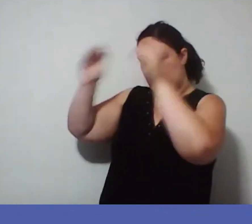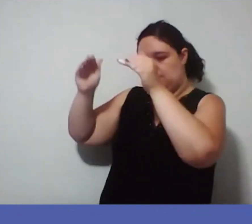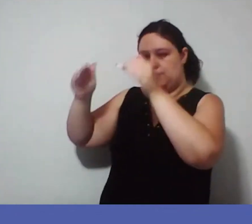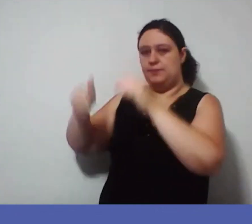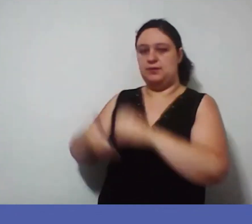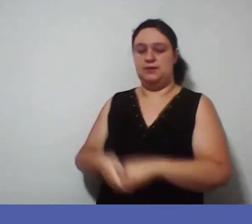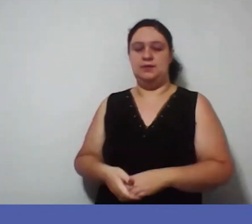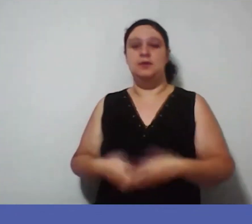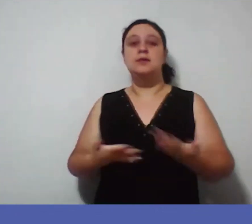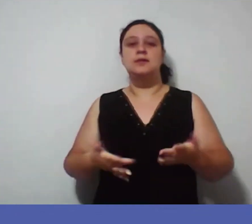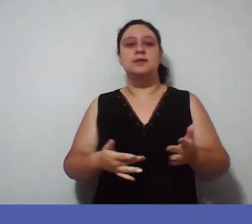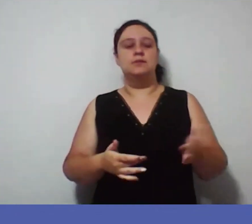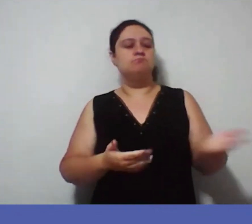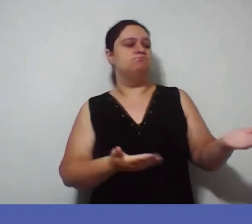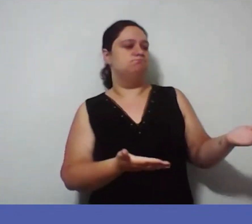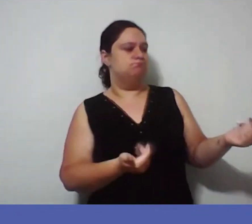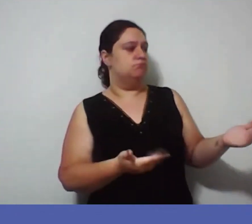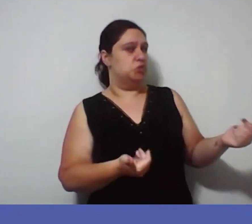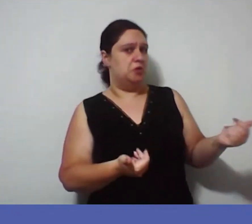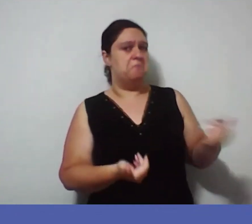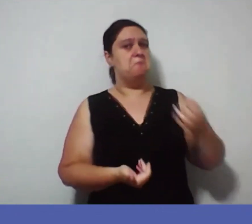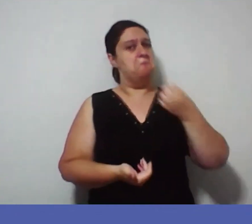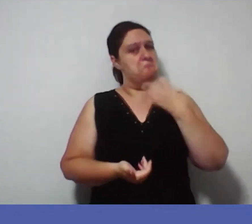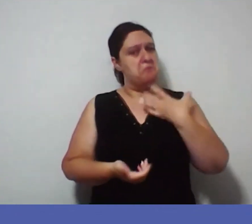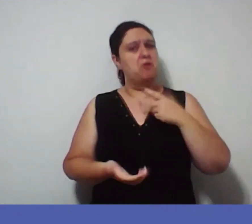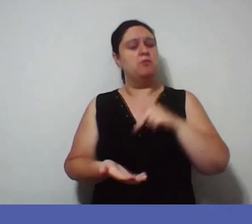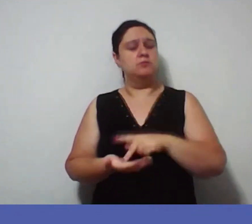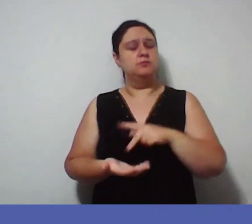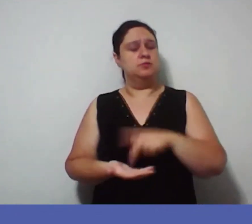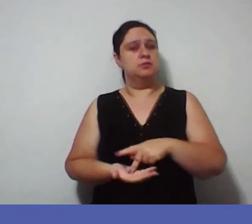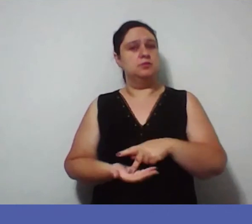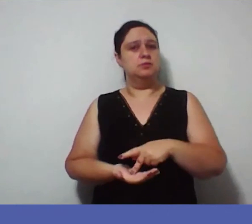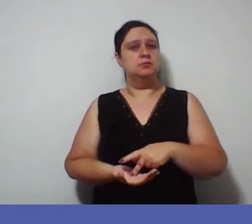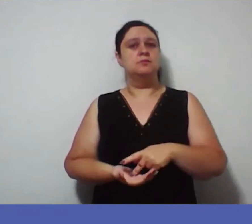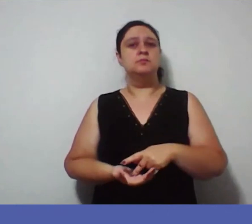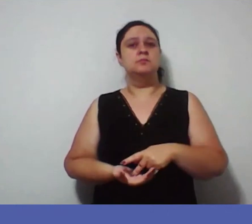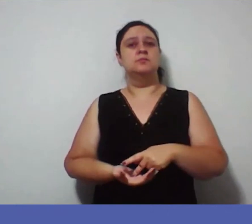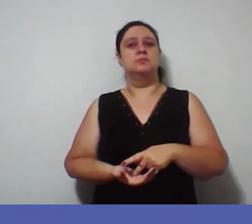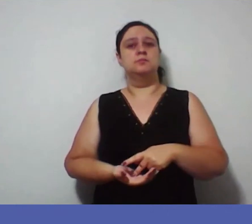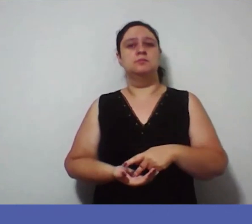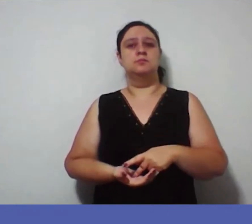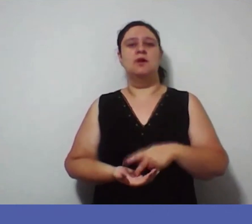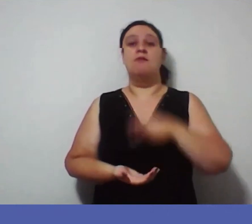era um jovem muito bom. Ele disse ter observado tudo isso.